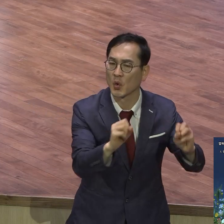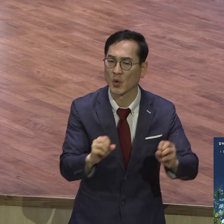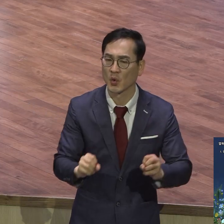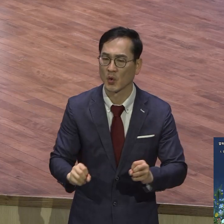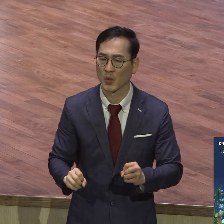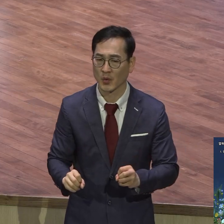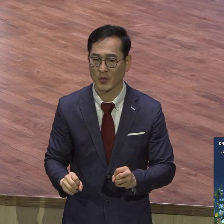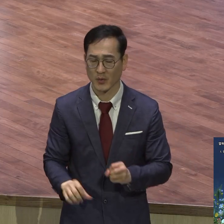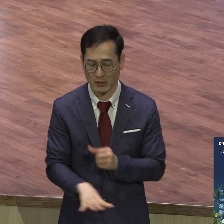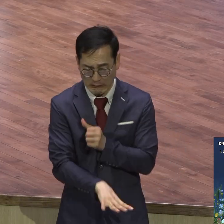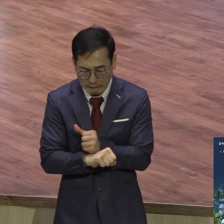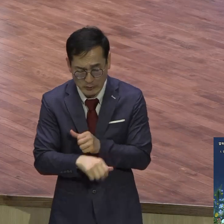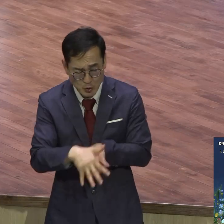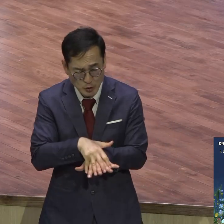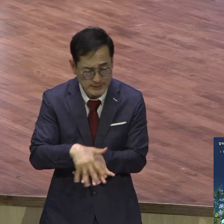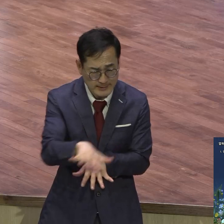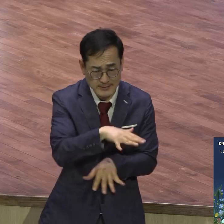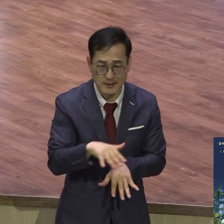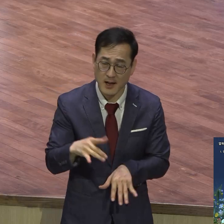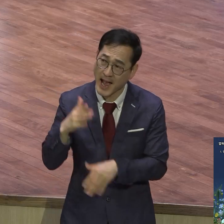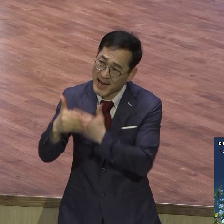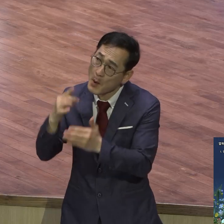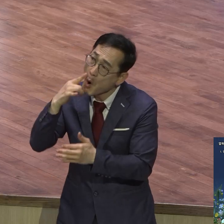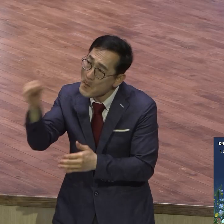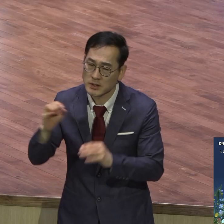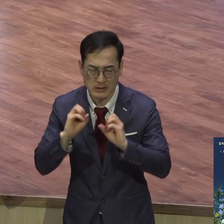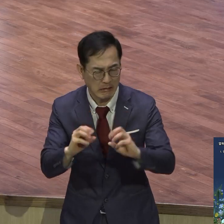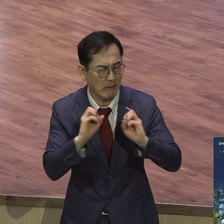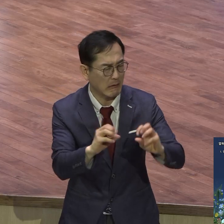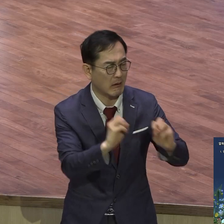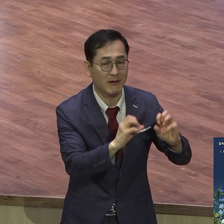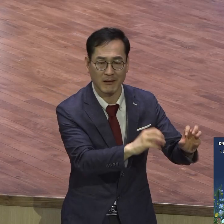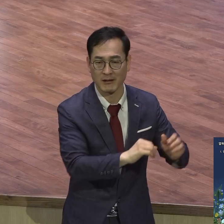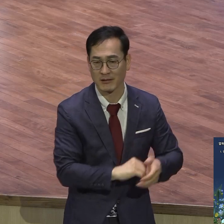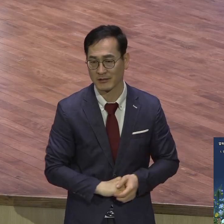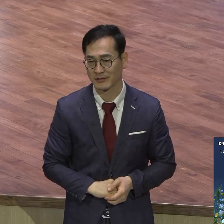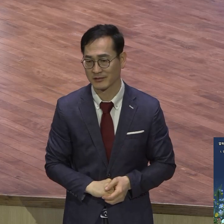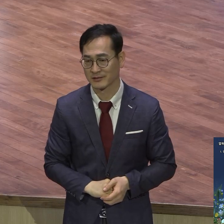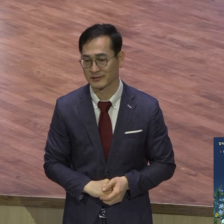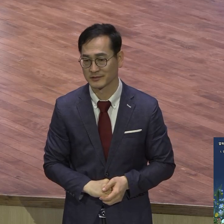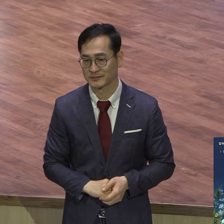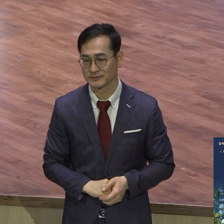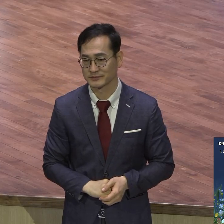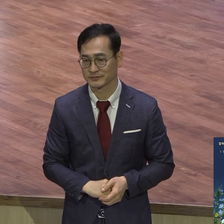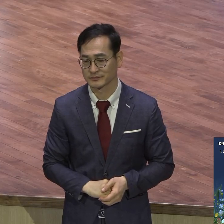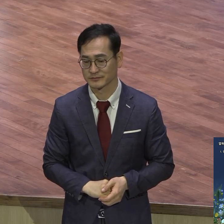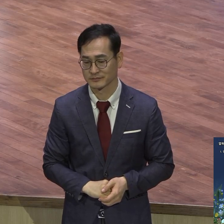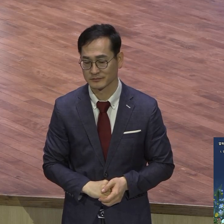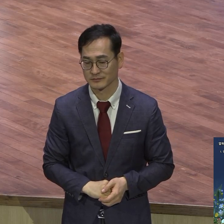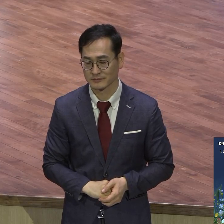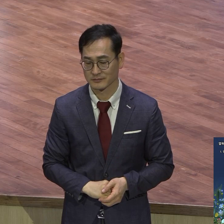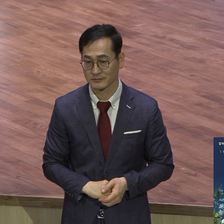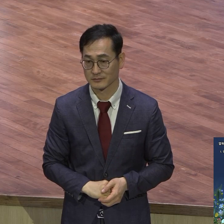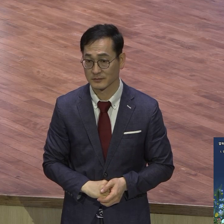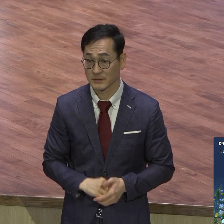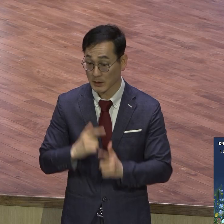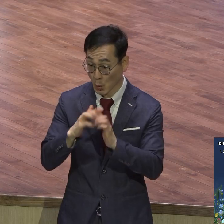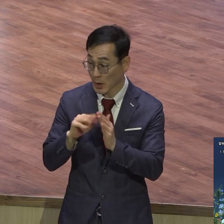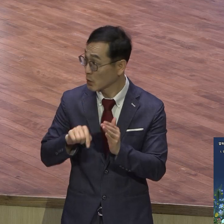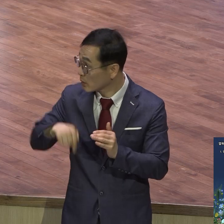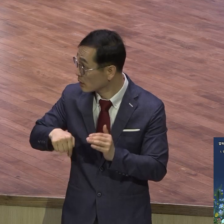나름대로의 그런 전도를 한단 말이에요. 안상홍 정의나 하나님께 바로 옆에도 있잖아요.